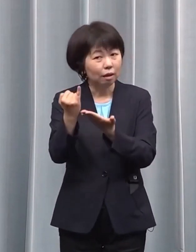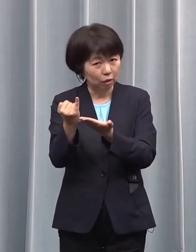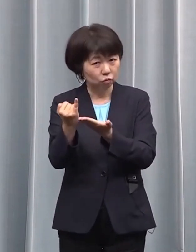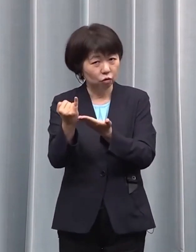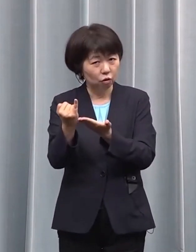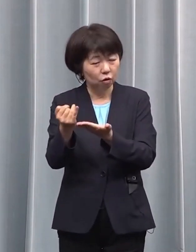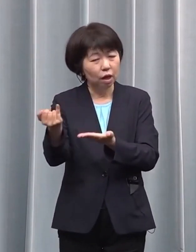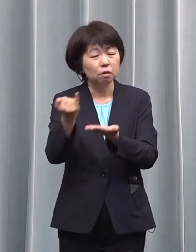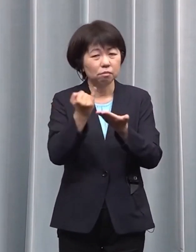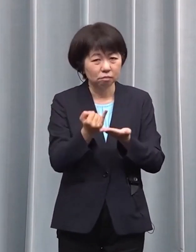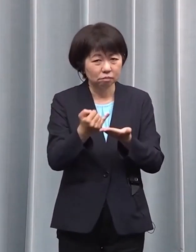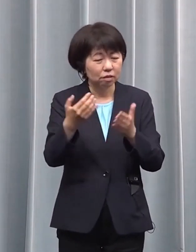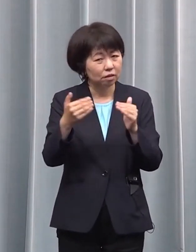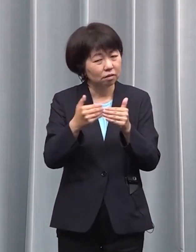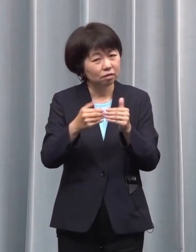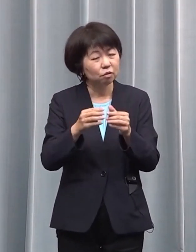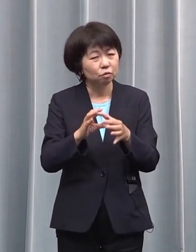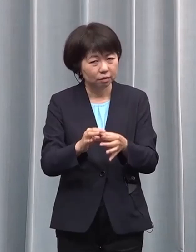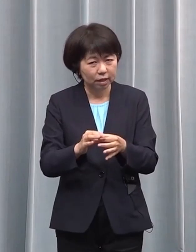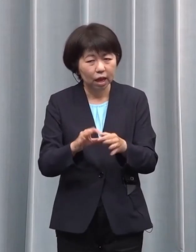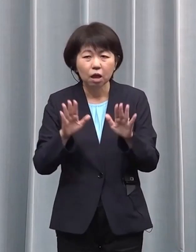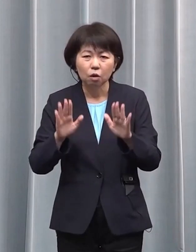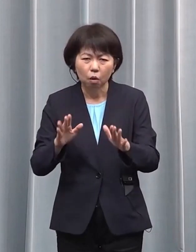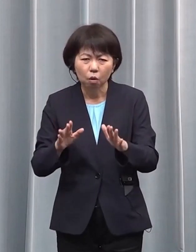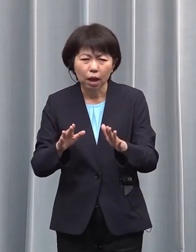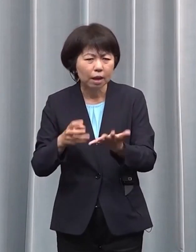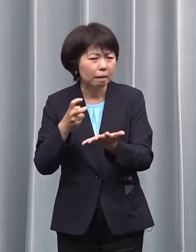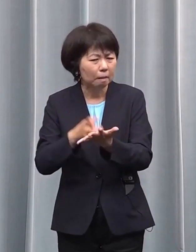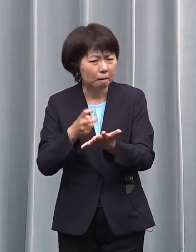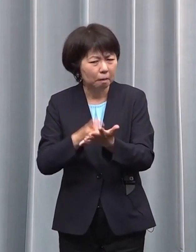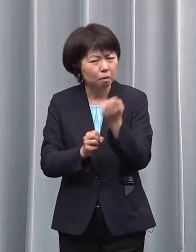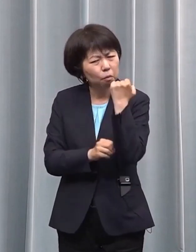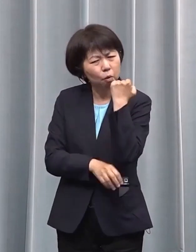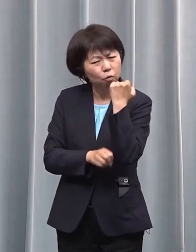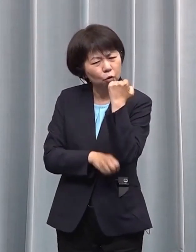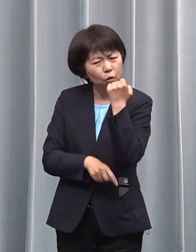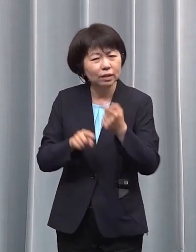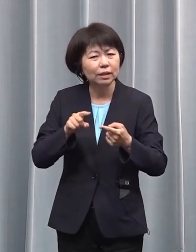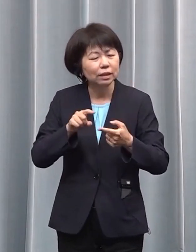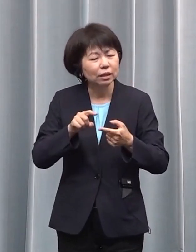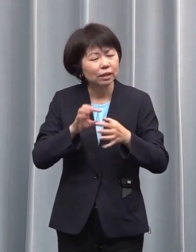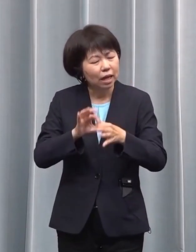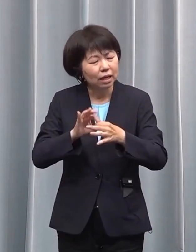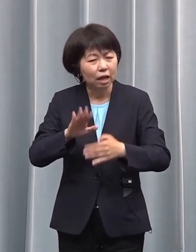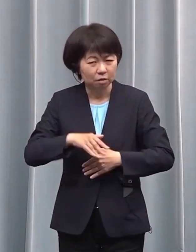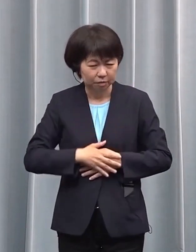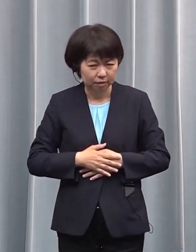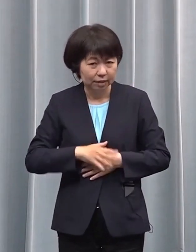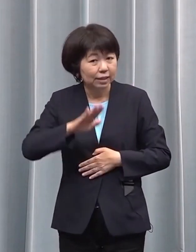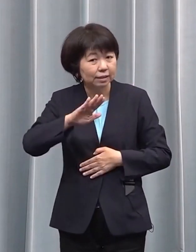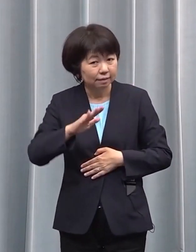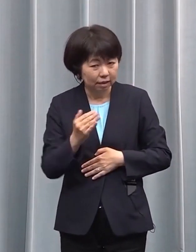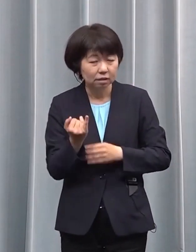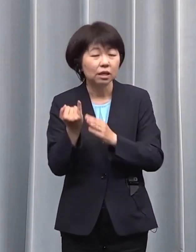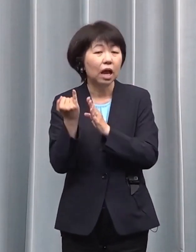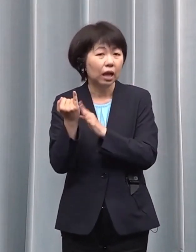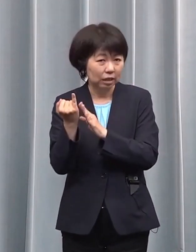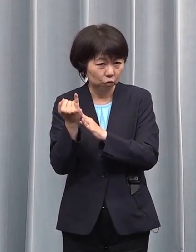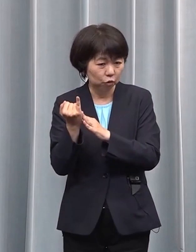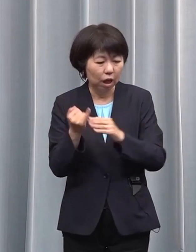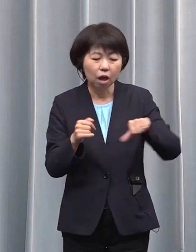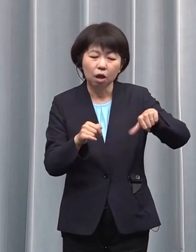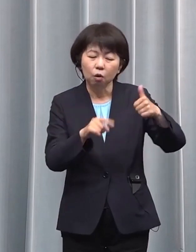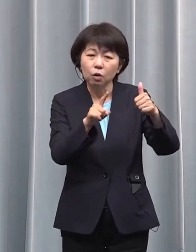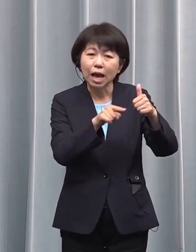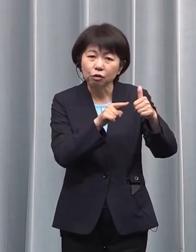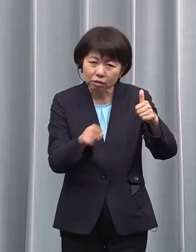めないという立法事実の根拠になっております。しかし彼女が1年半に500人の対面審査をしている、もしく